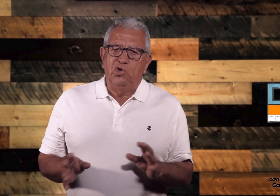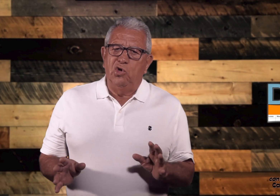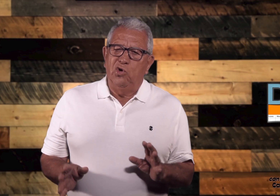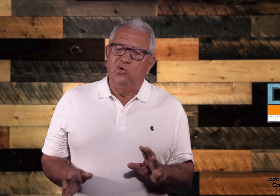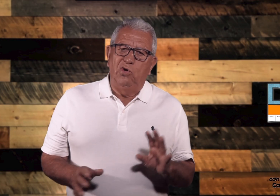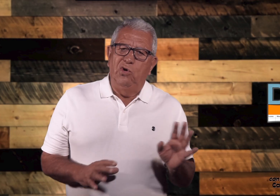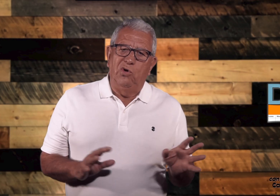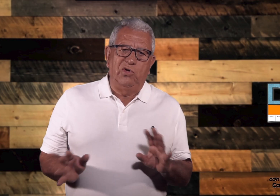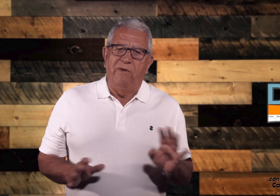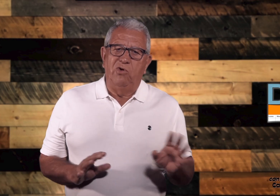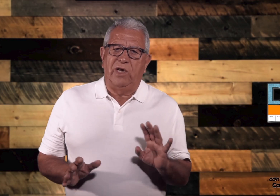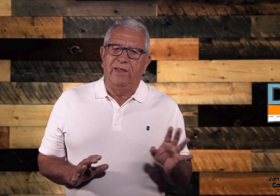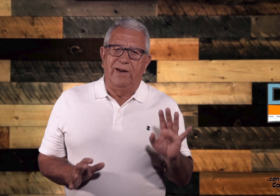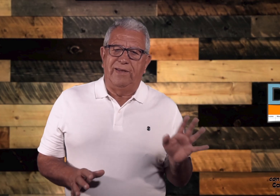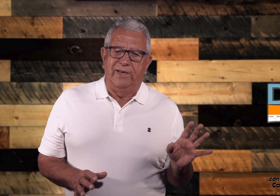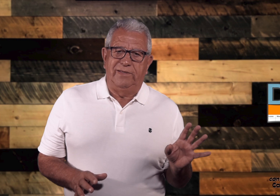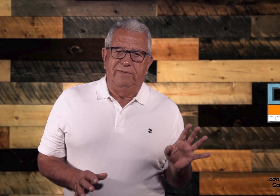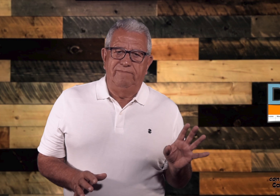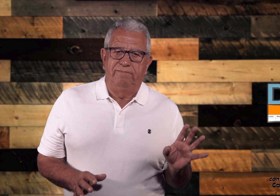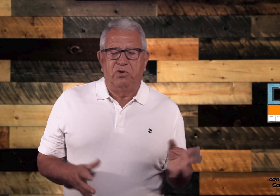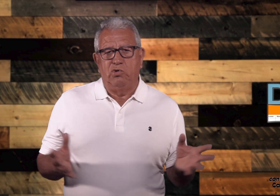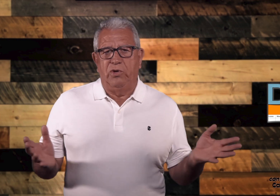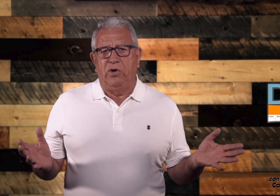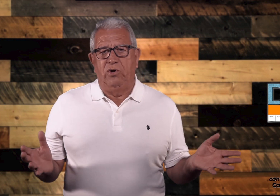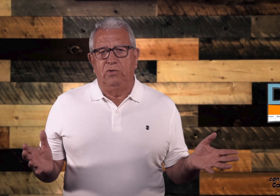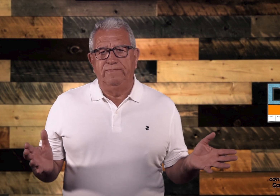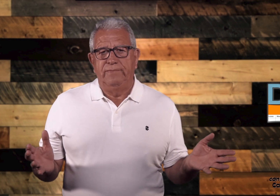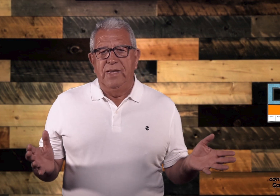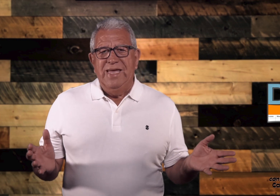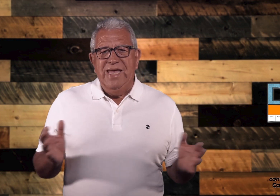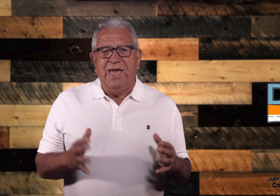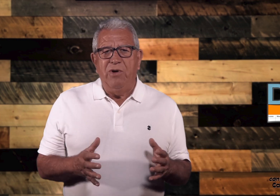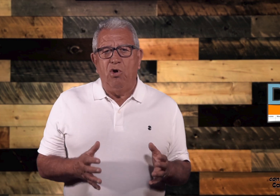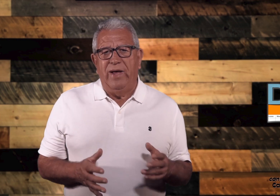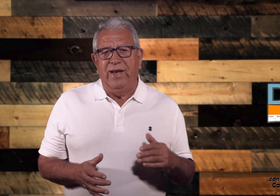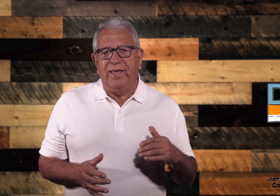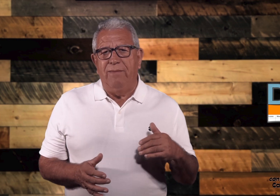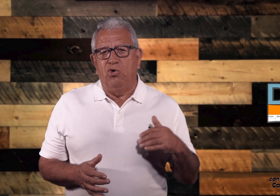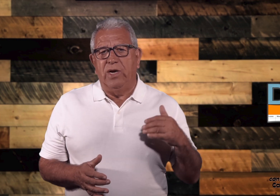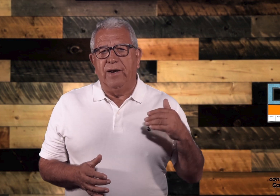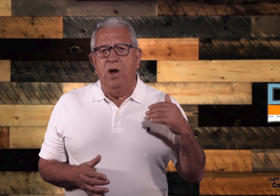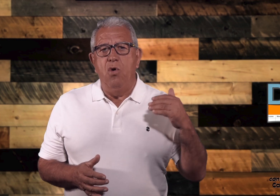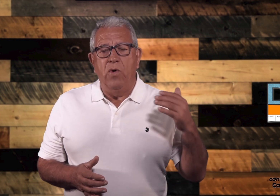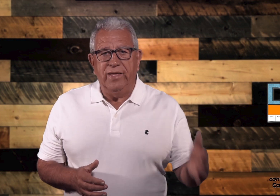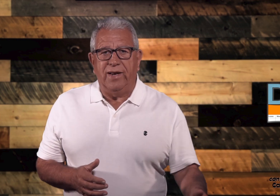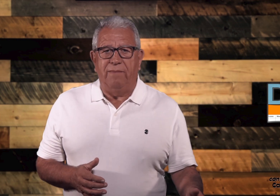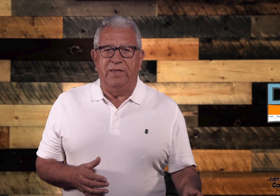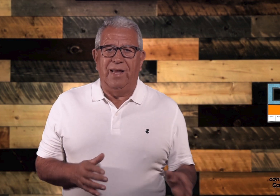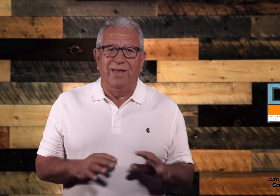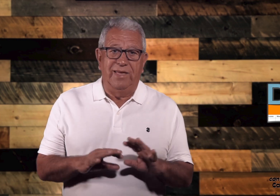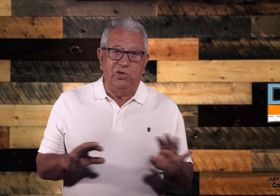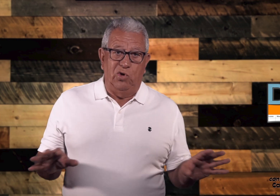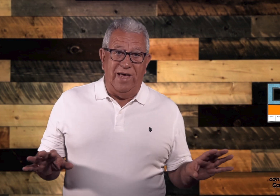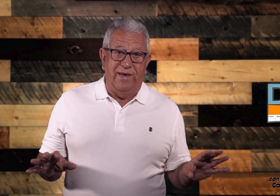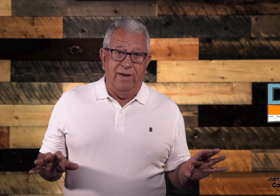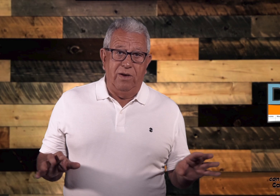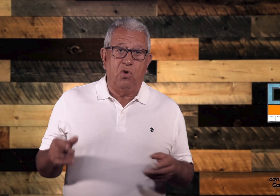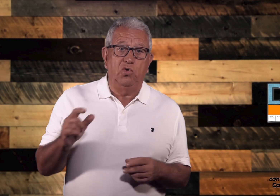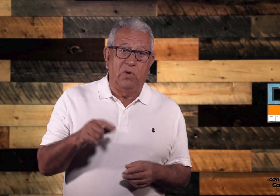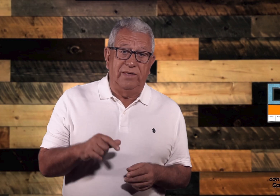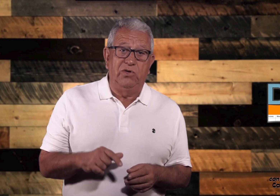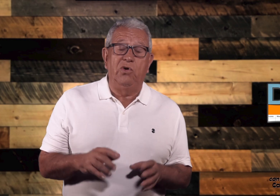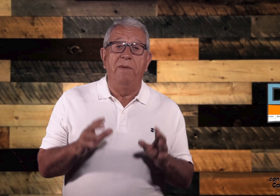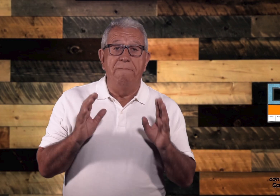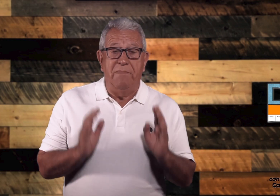y nosotros no nos íbamos a quedar atrás por supuesto que no y que mejor manera que mostrar nuestra capital desolada